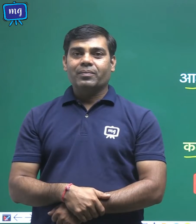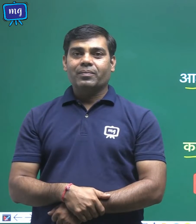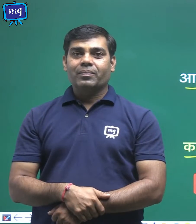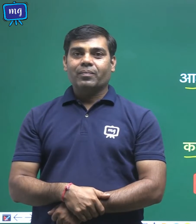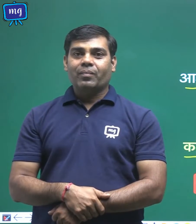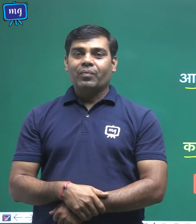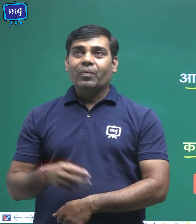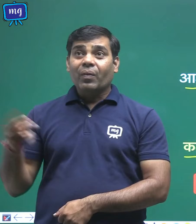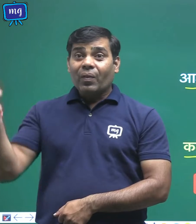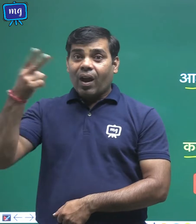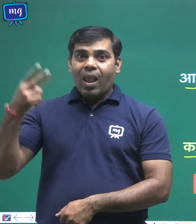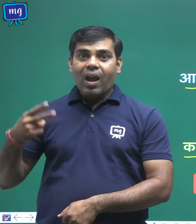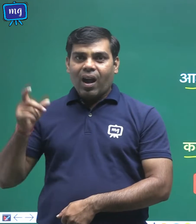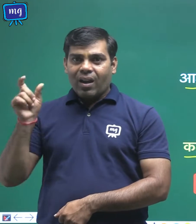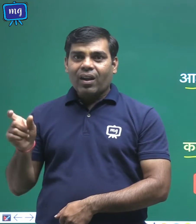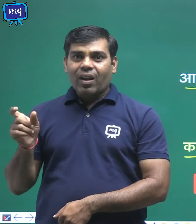कलाकार का